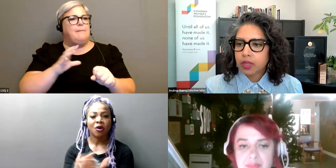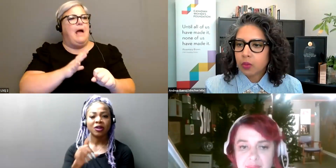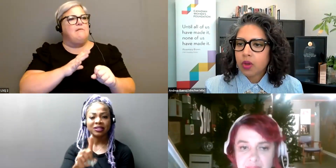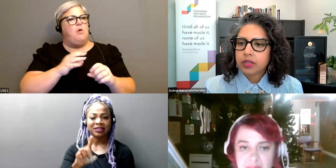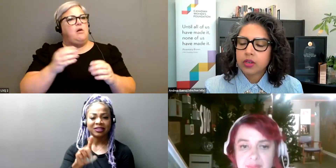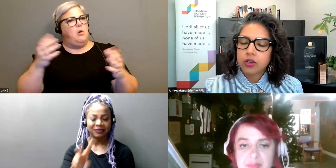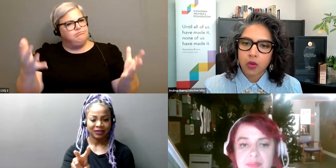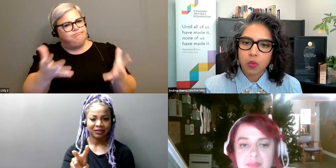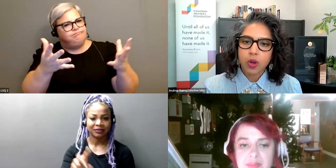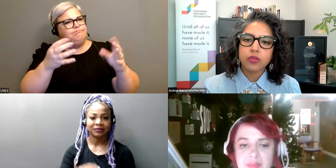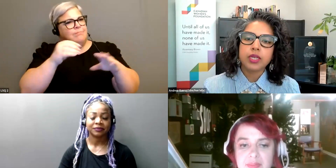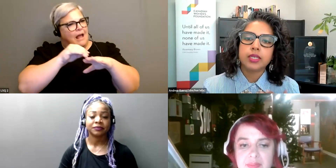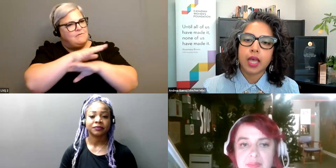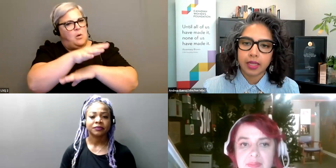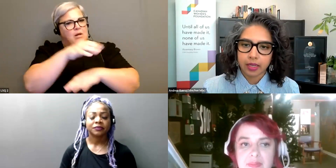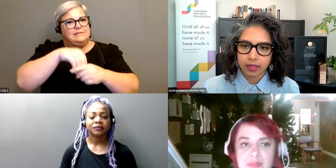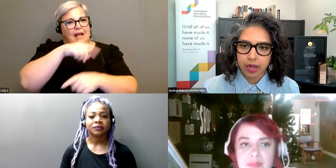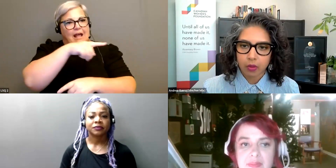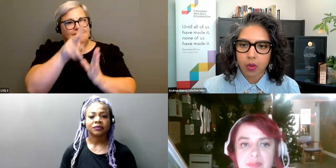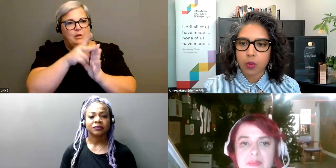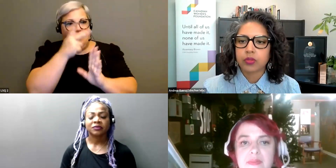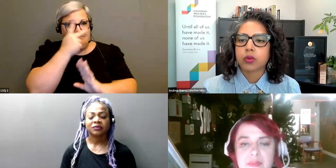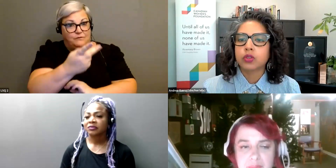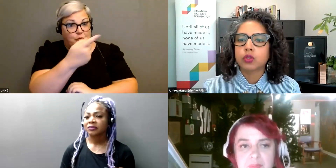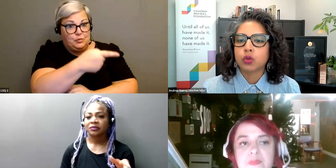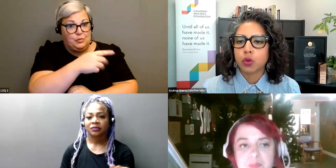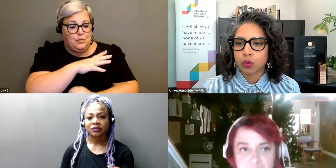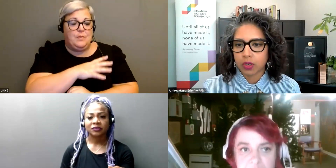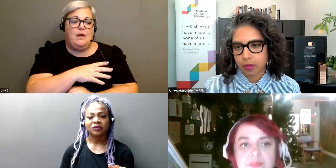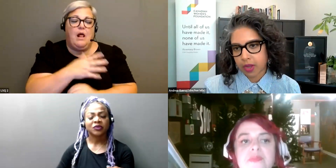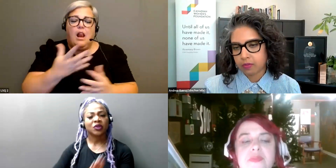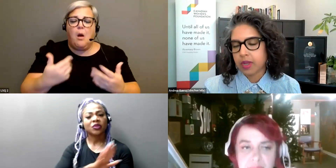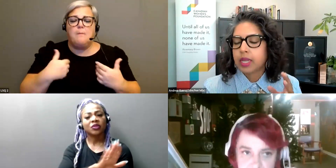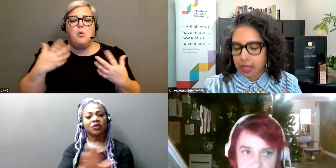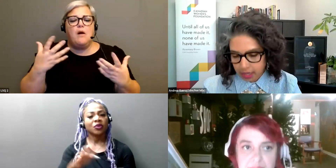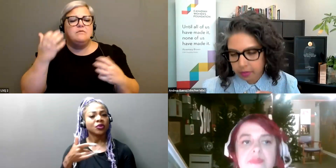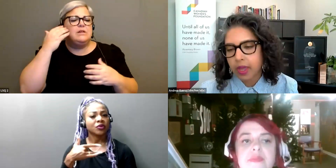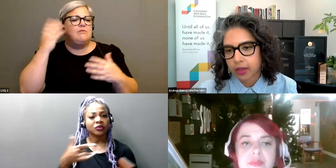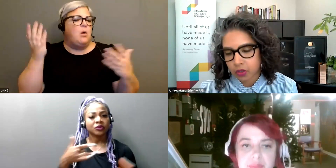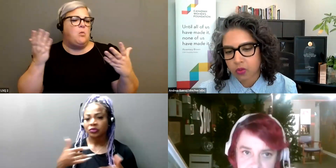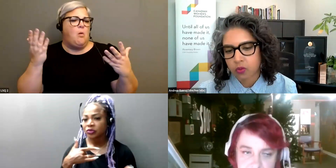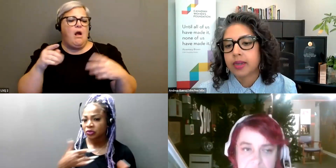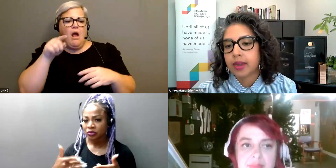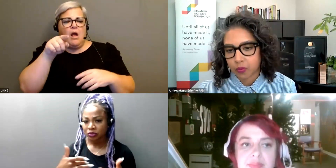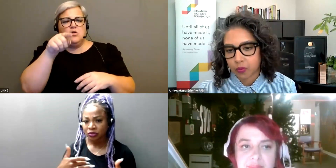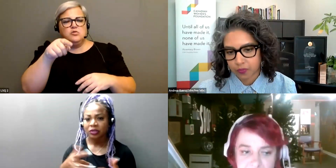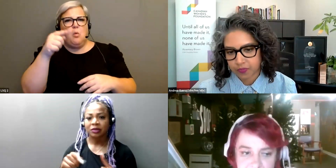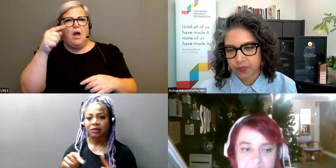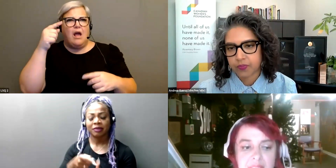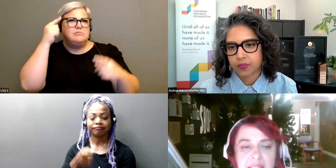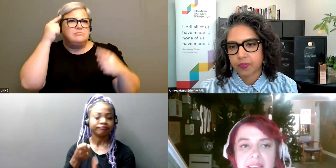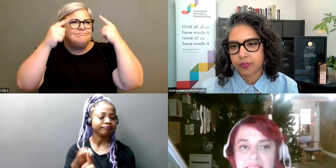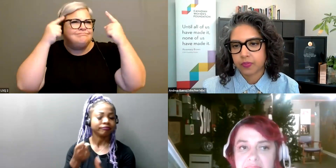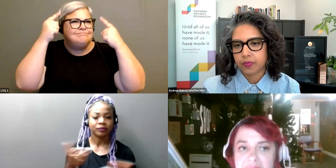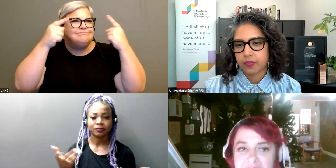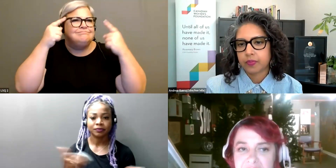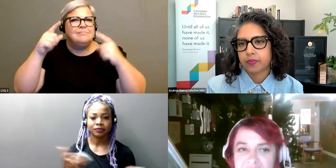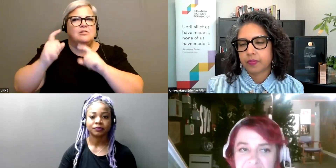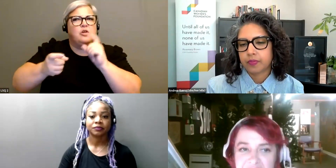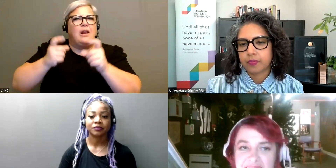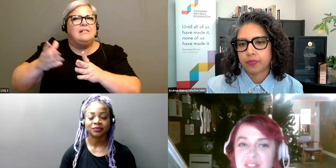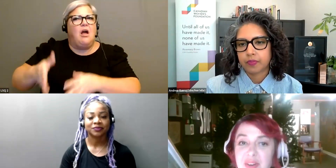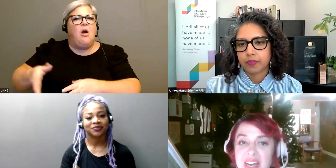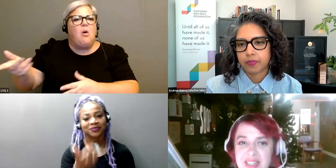nous avons vu dans la vidéo. Ce que j'aimerais savoir, c'est quelles sont les préoccupations des donateurs?